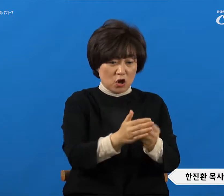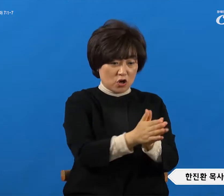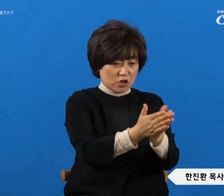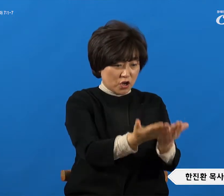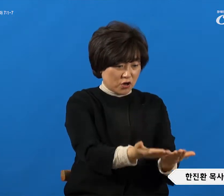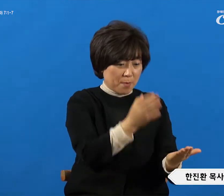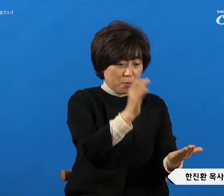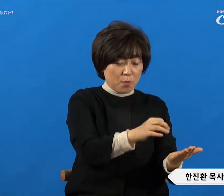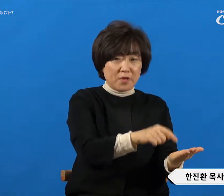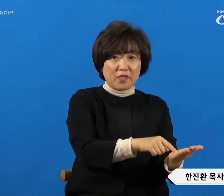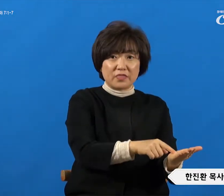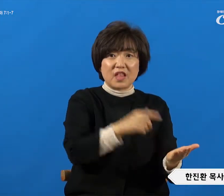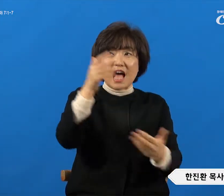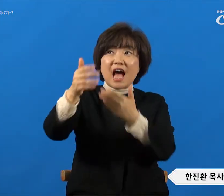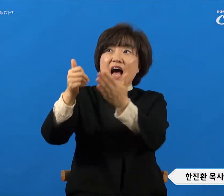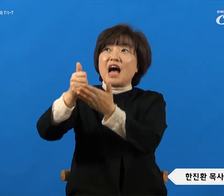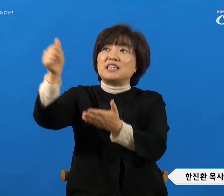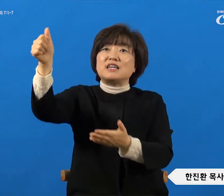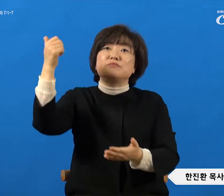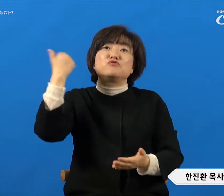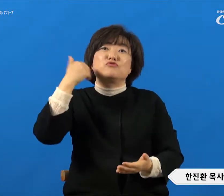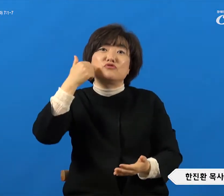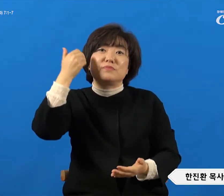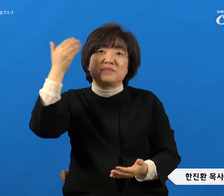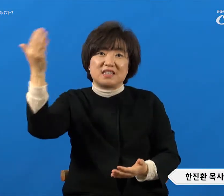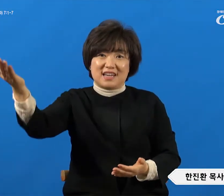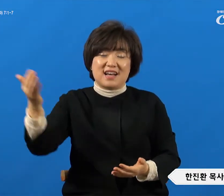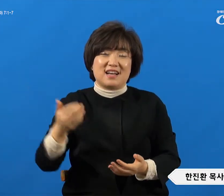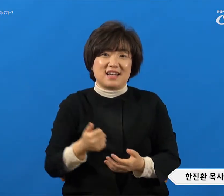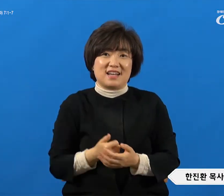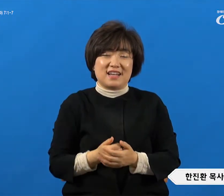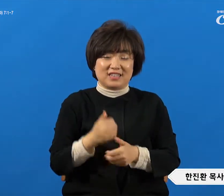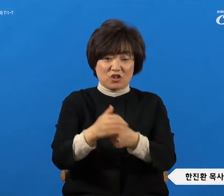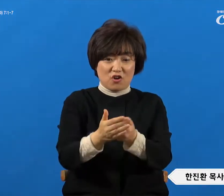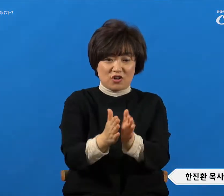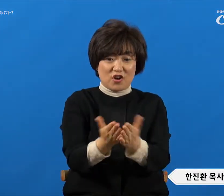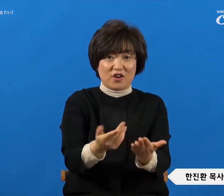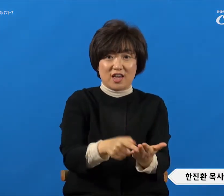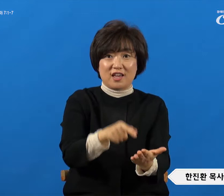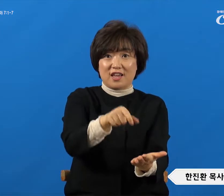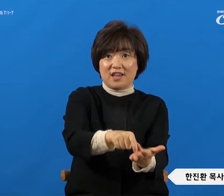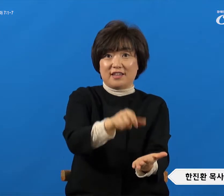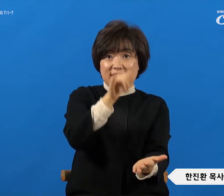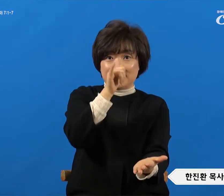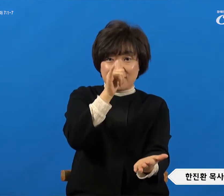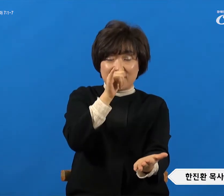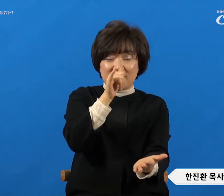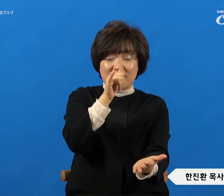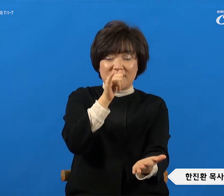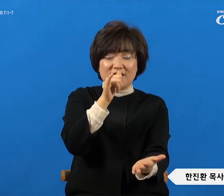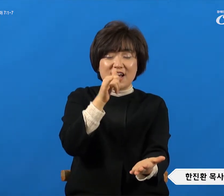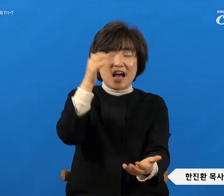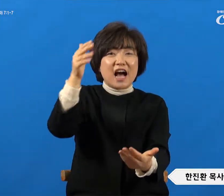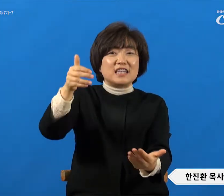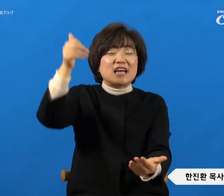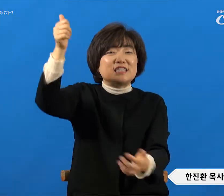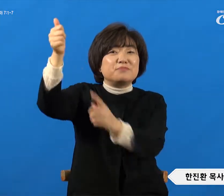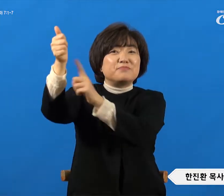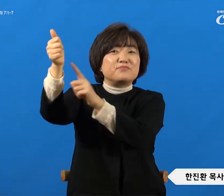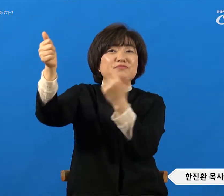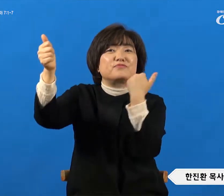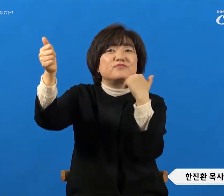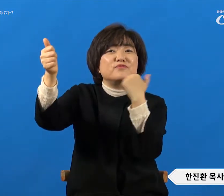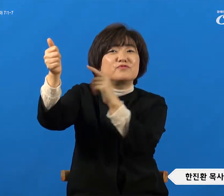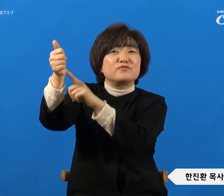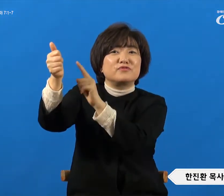성경을 보면 하나님이 어떤 분이신가를 우리에게 계속 보여주는데 그 중에서 가장 강조하는 것